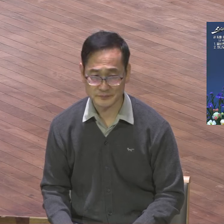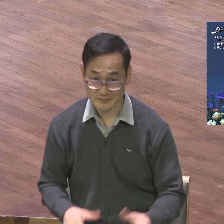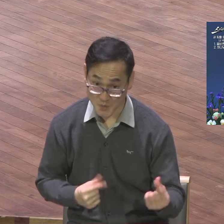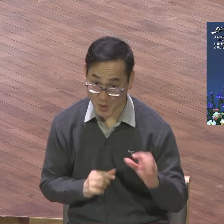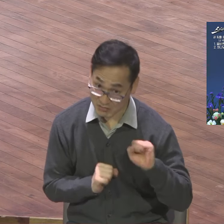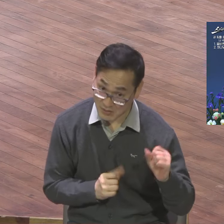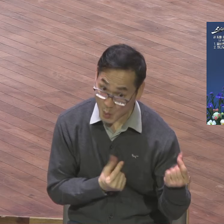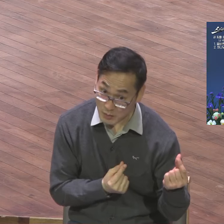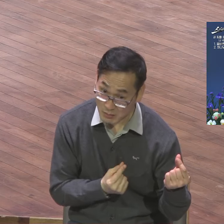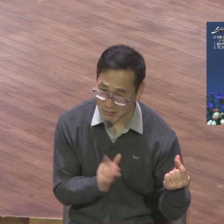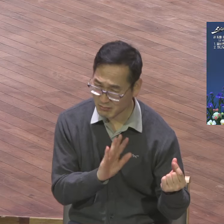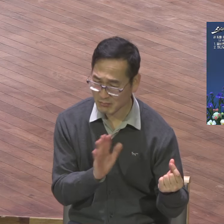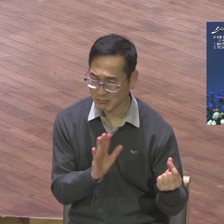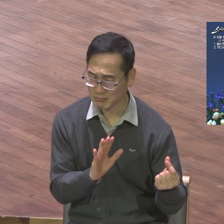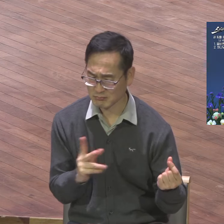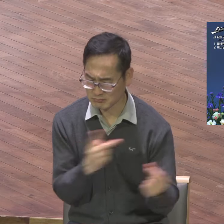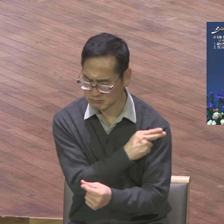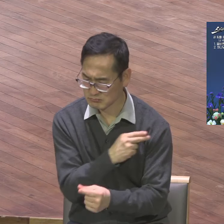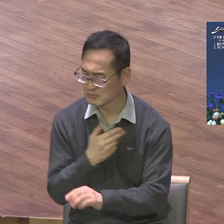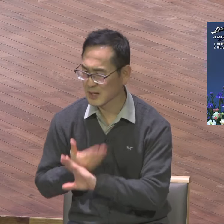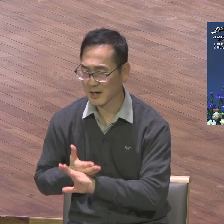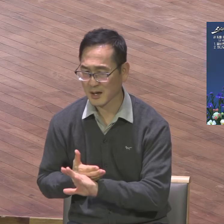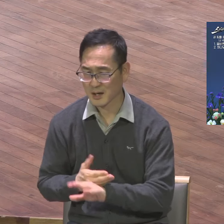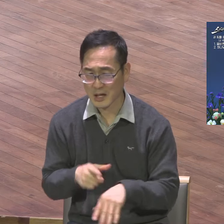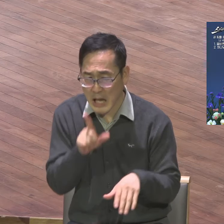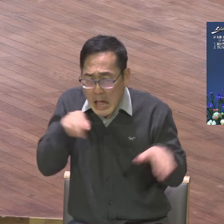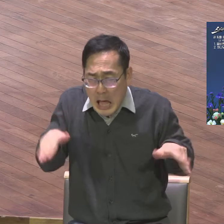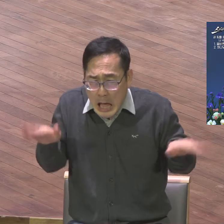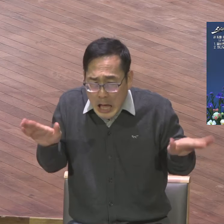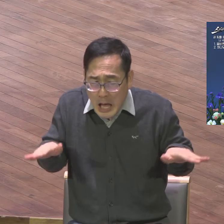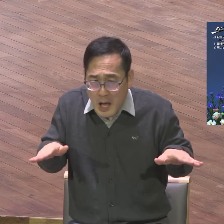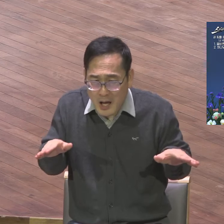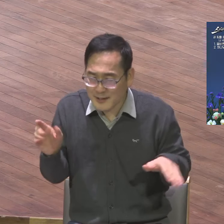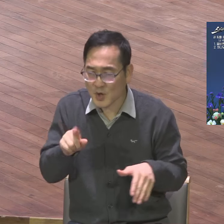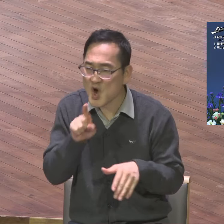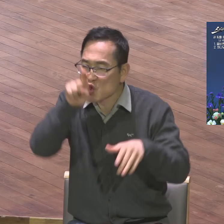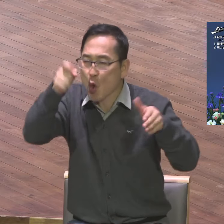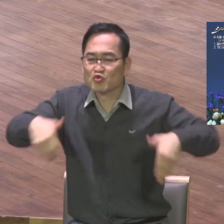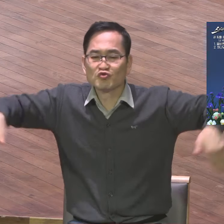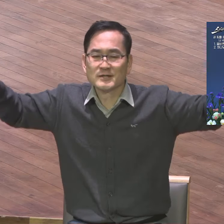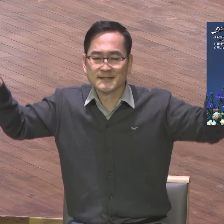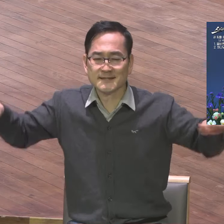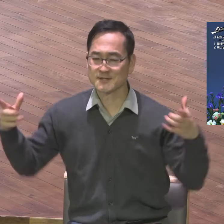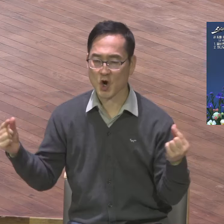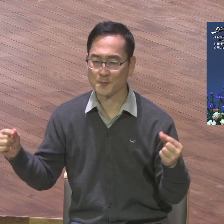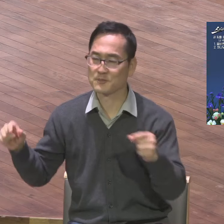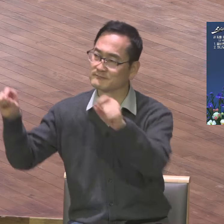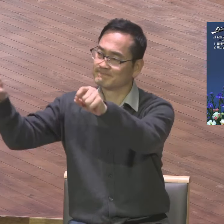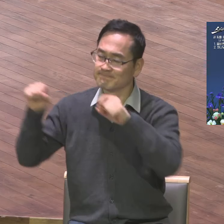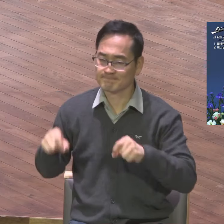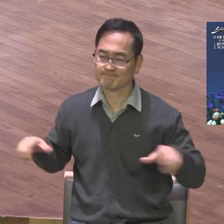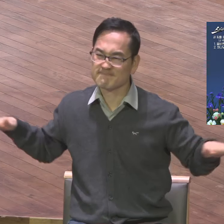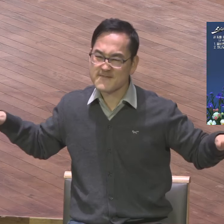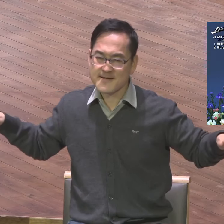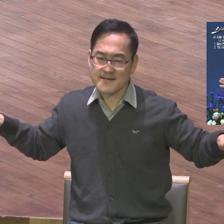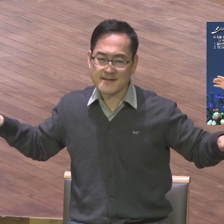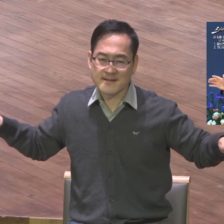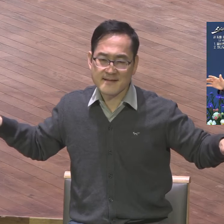참새 수준. 여기서 벗어나야 돼요. 우리는 독수리의 모습을 가져야 됩니다.